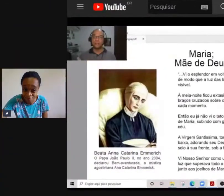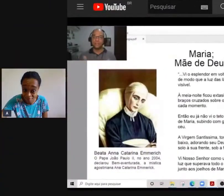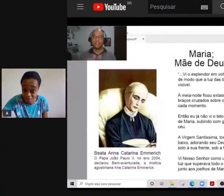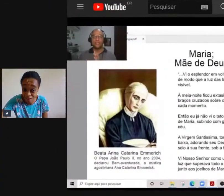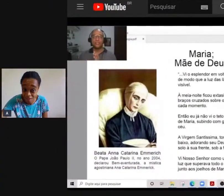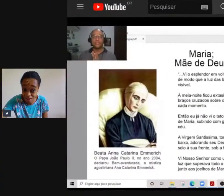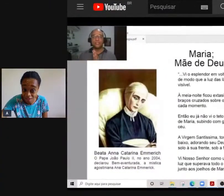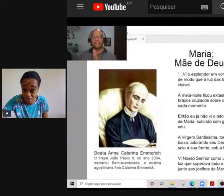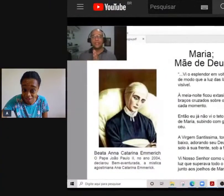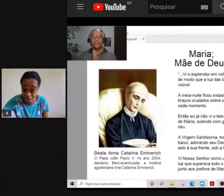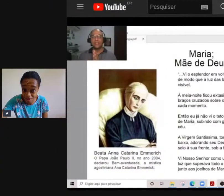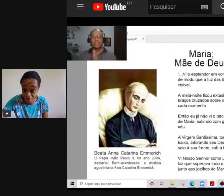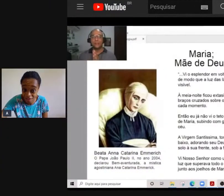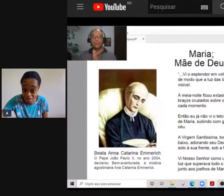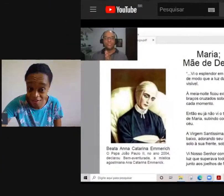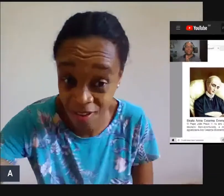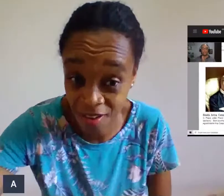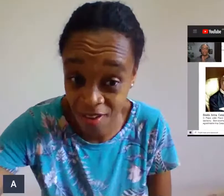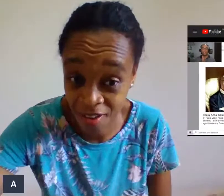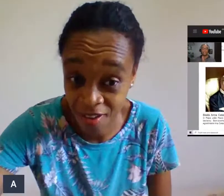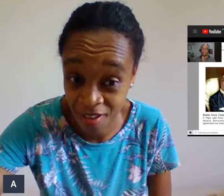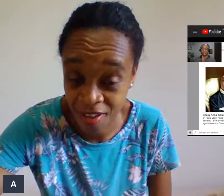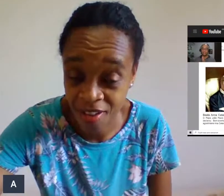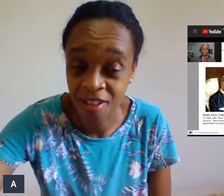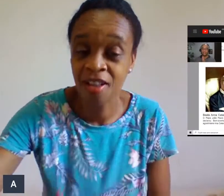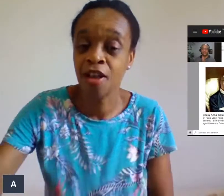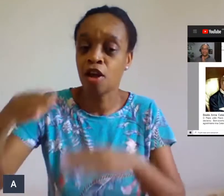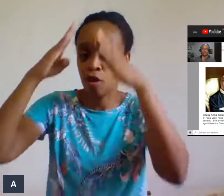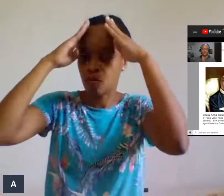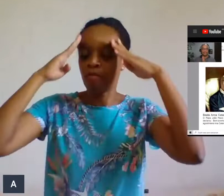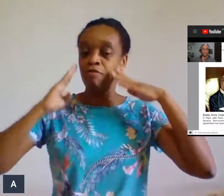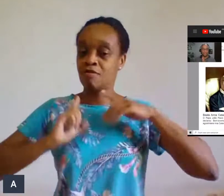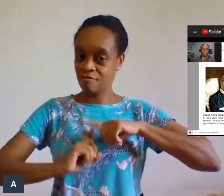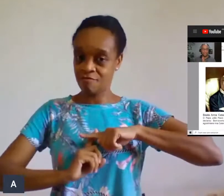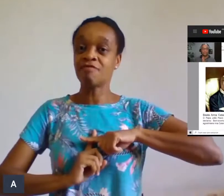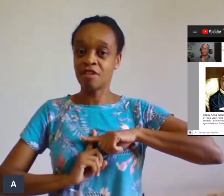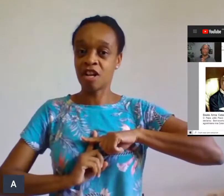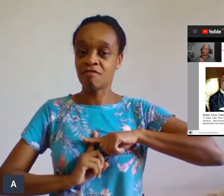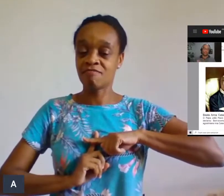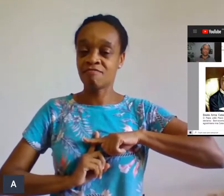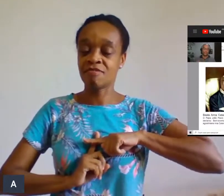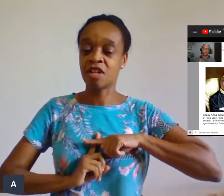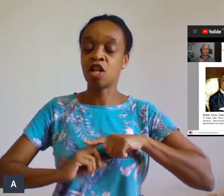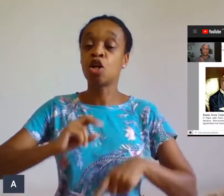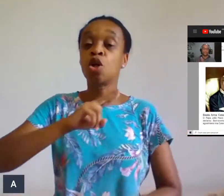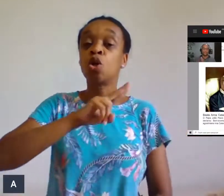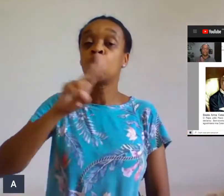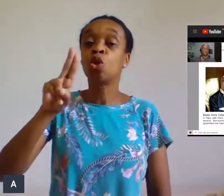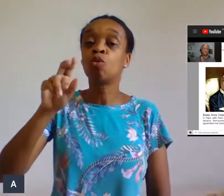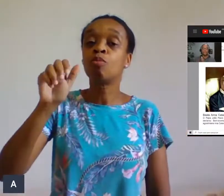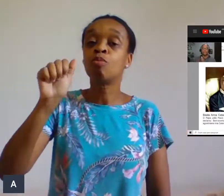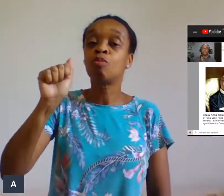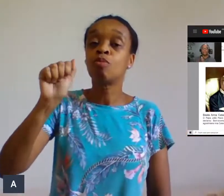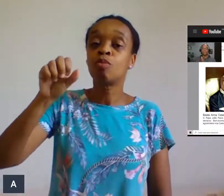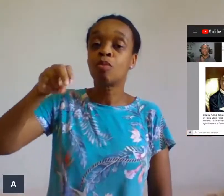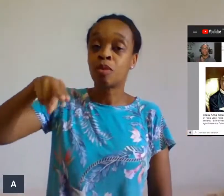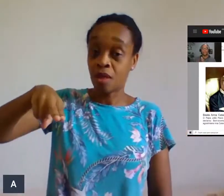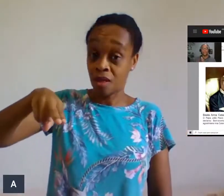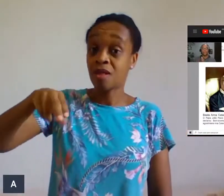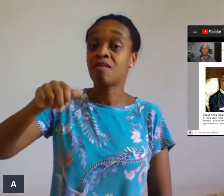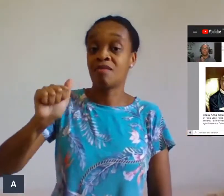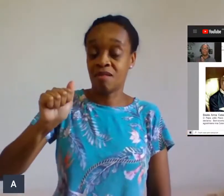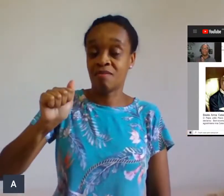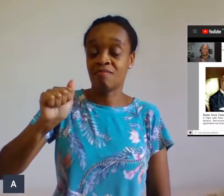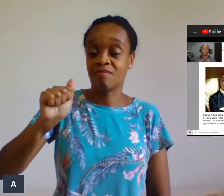mística alemã, monja agustiniana. Ela foi, no ano de 2004,